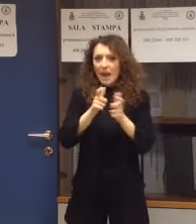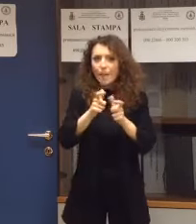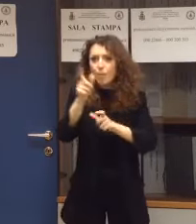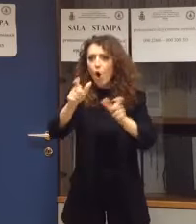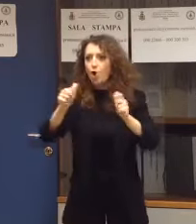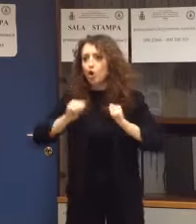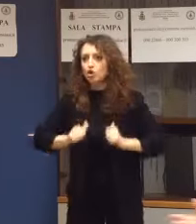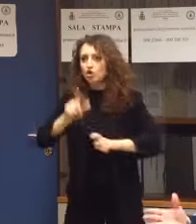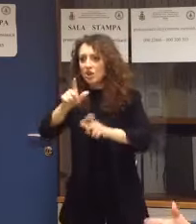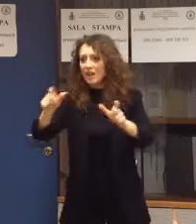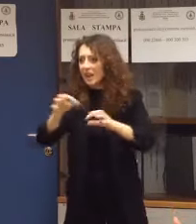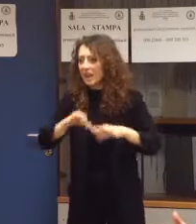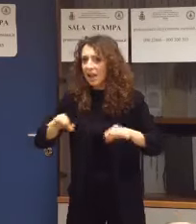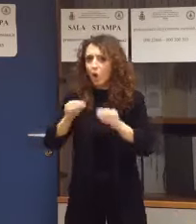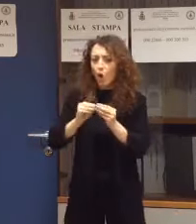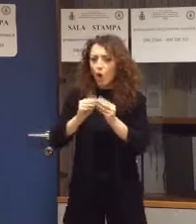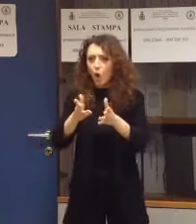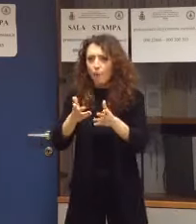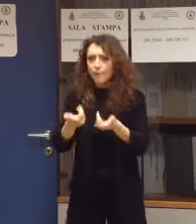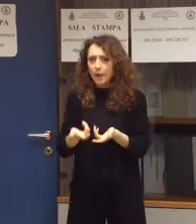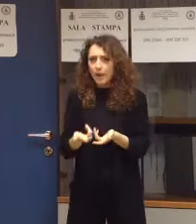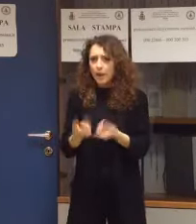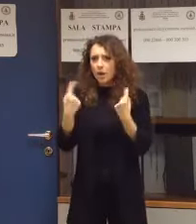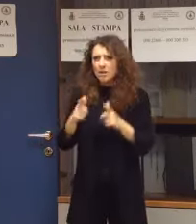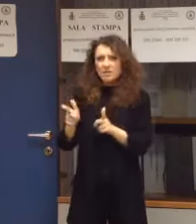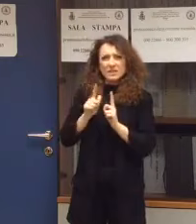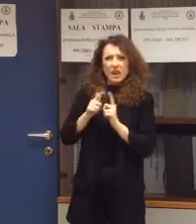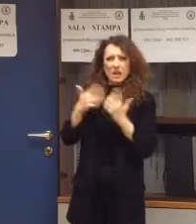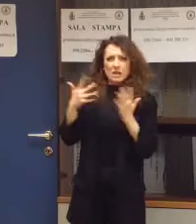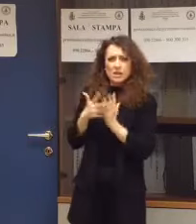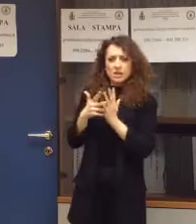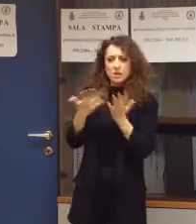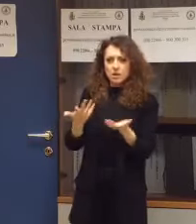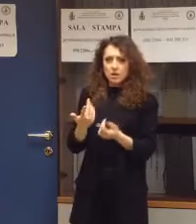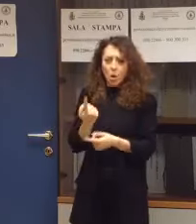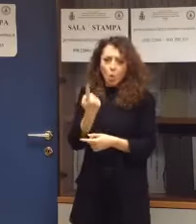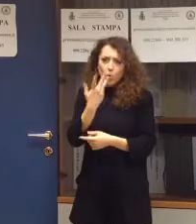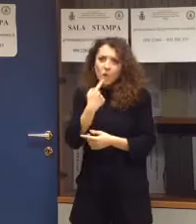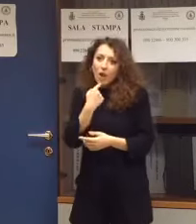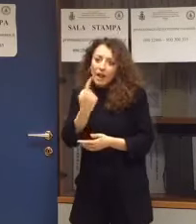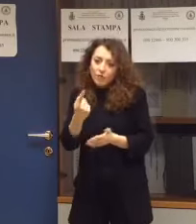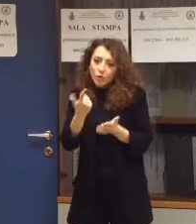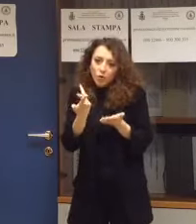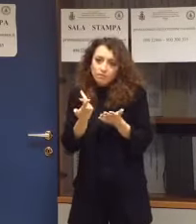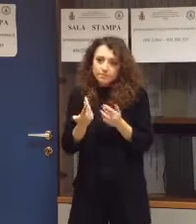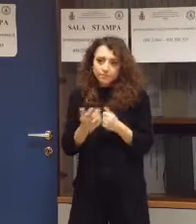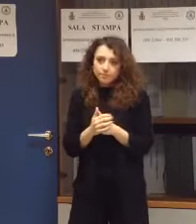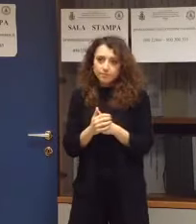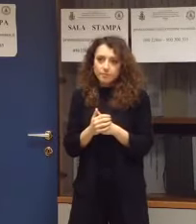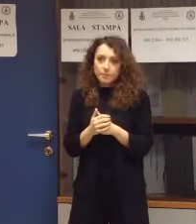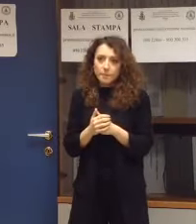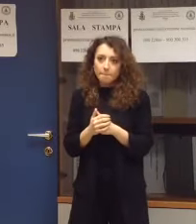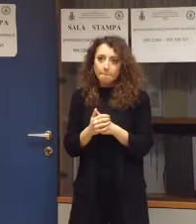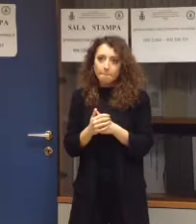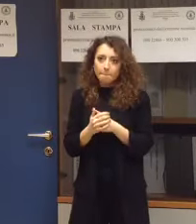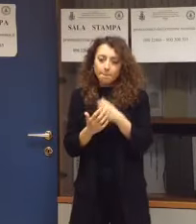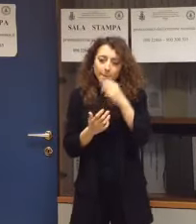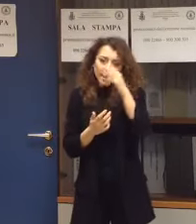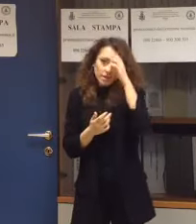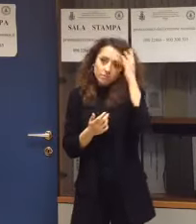con il territorio. E questo era una delle cose che ci tenevo a precisarvi. In questi giorni